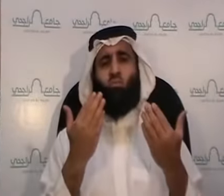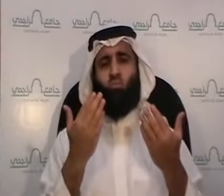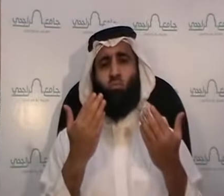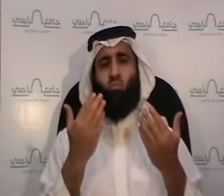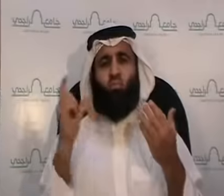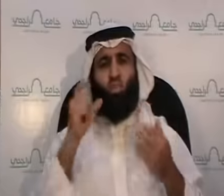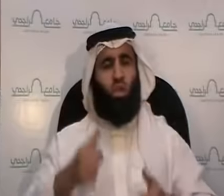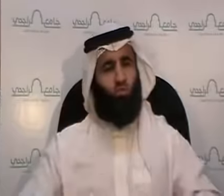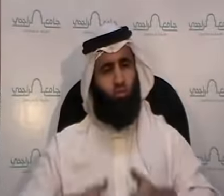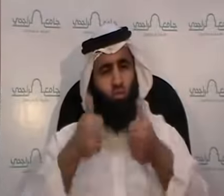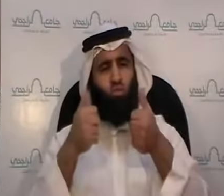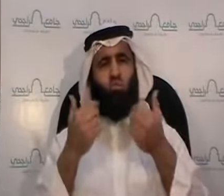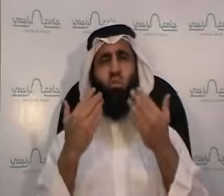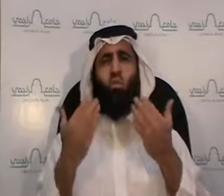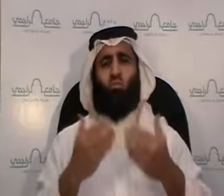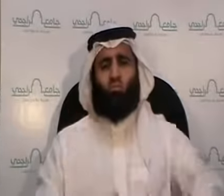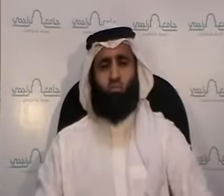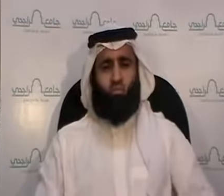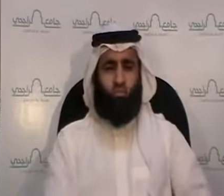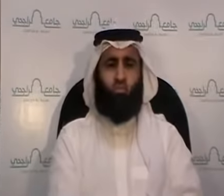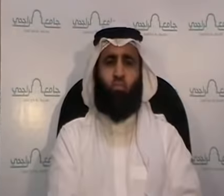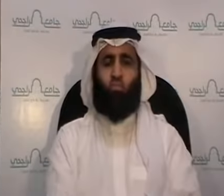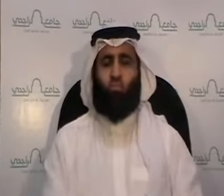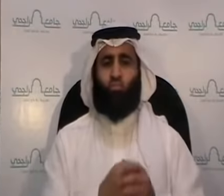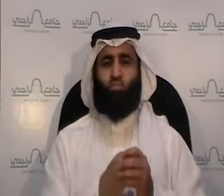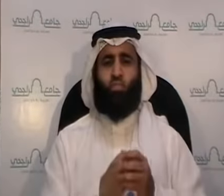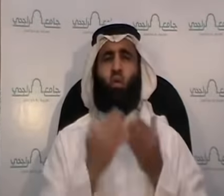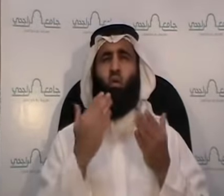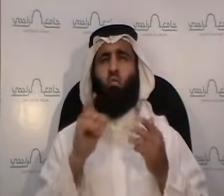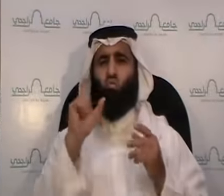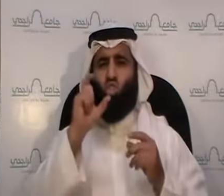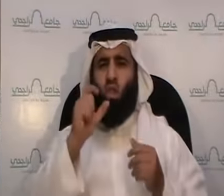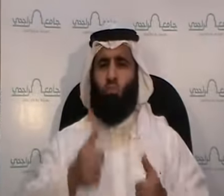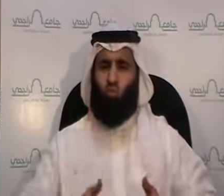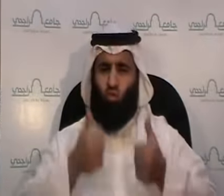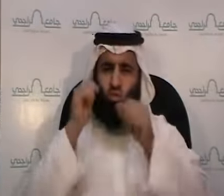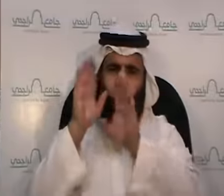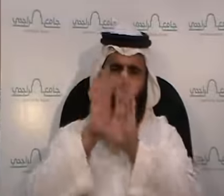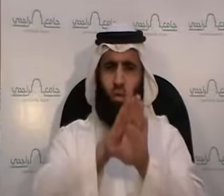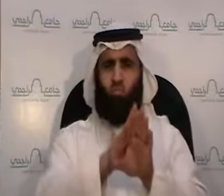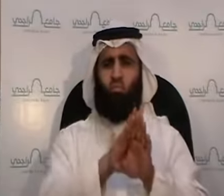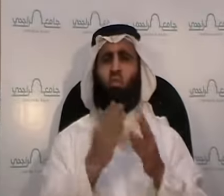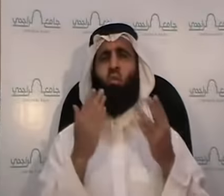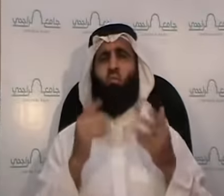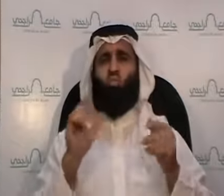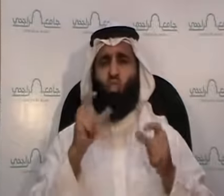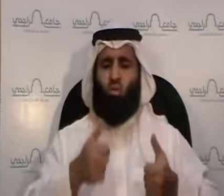أعز الإسلام وانصر المسلمين، اللهم أعز الإسلام وانصر المسلمين، اللهم